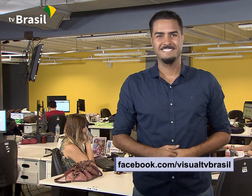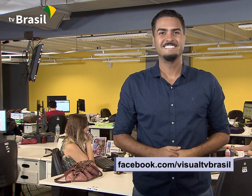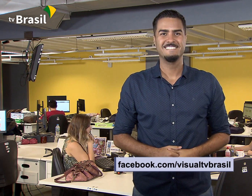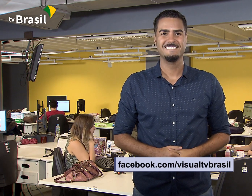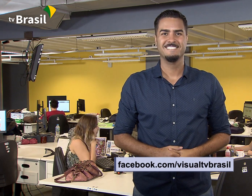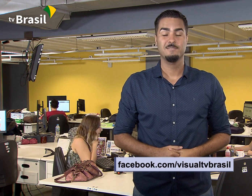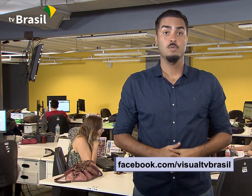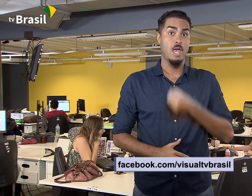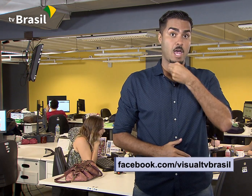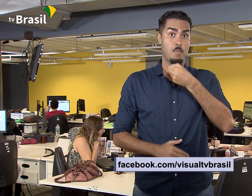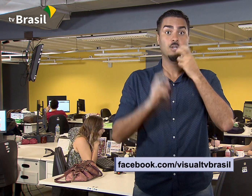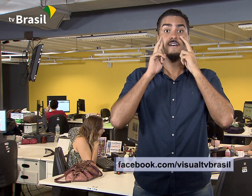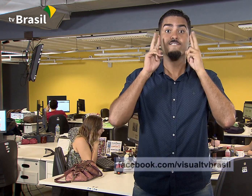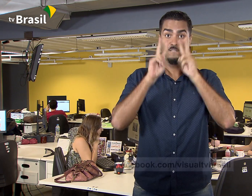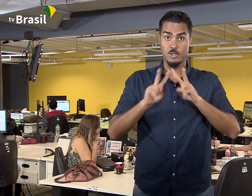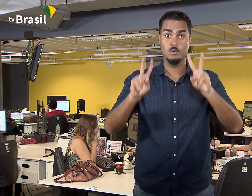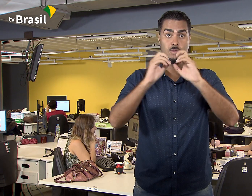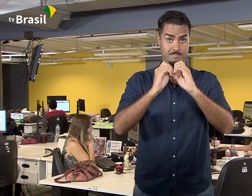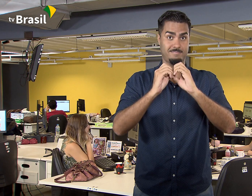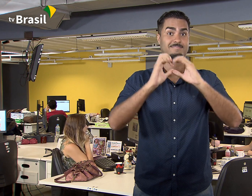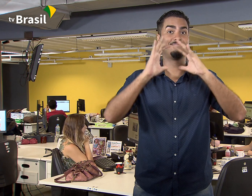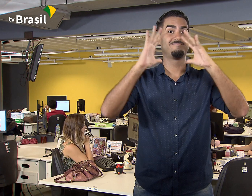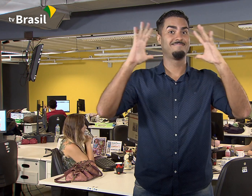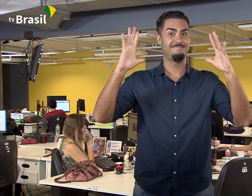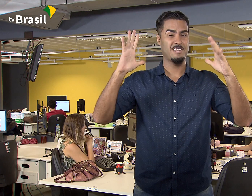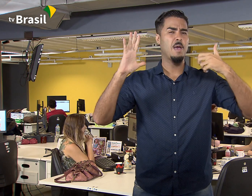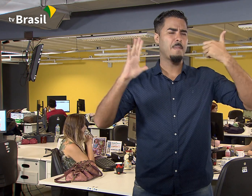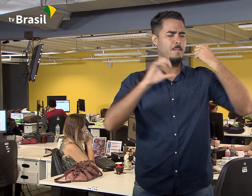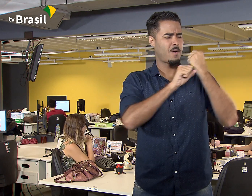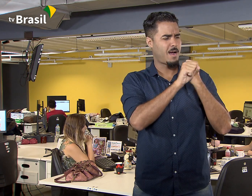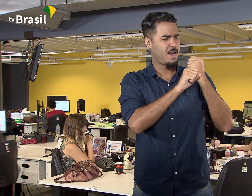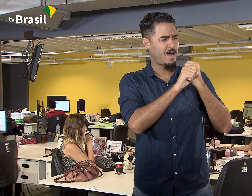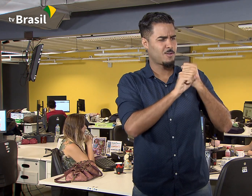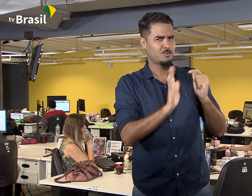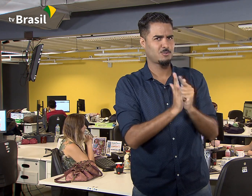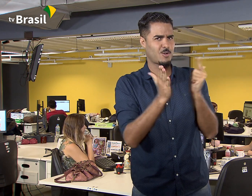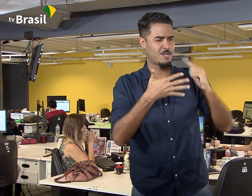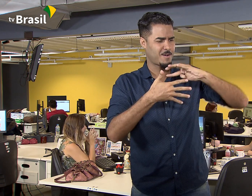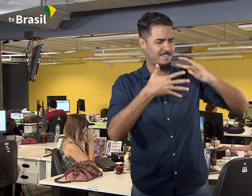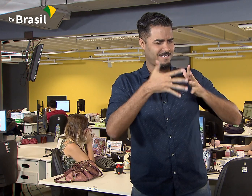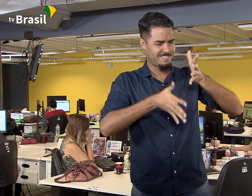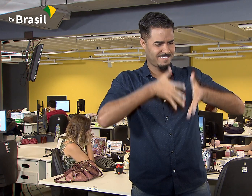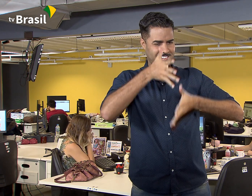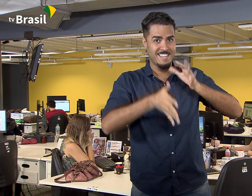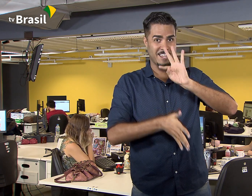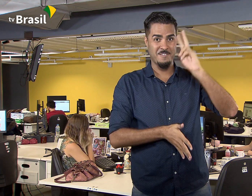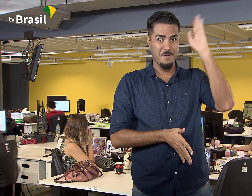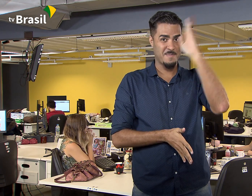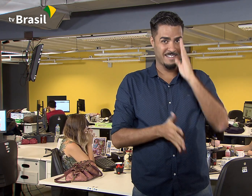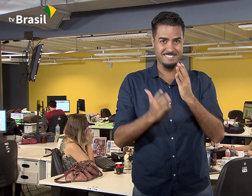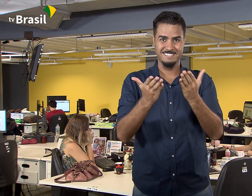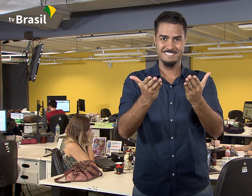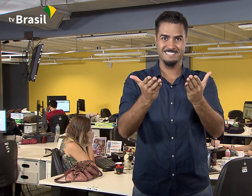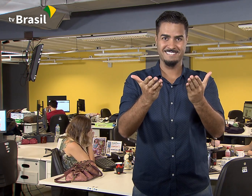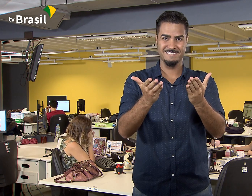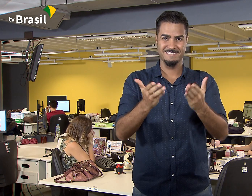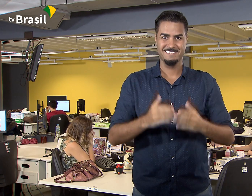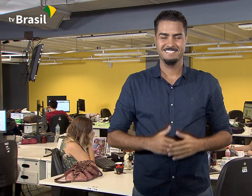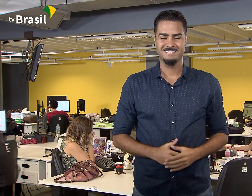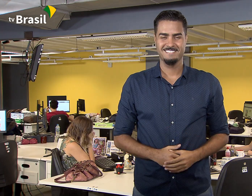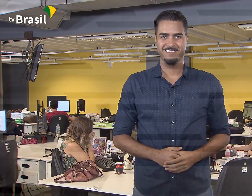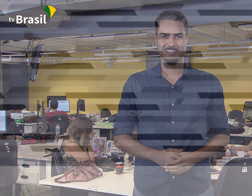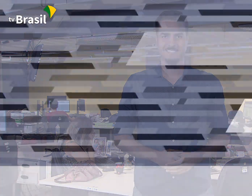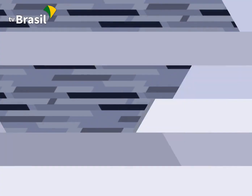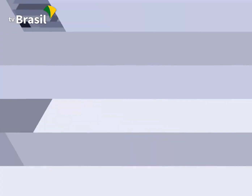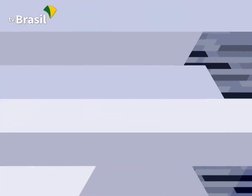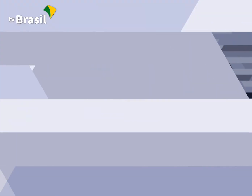facebook.com/Visual TV Brasil. O Repórter Visual começa agora, o primeiro programa jornalístico da TV brasileira feito em